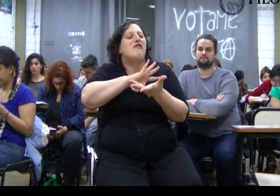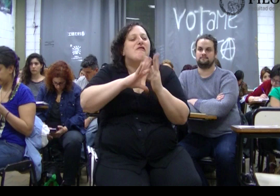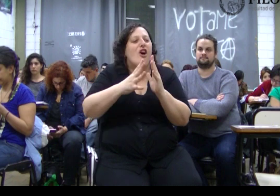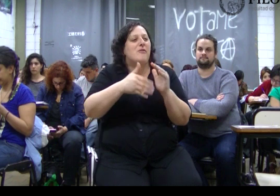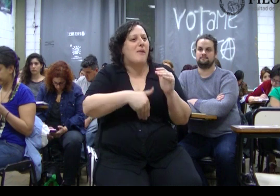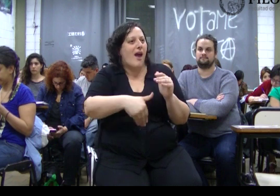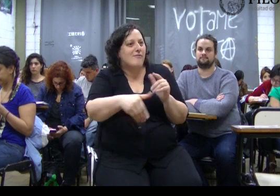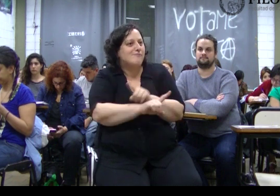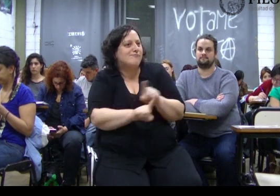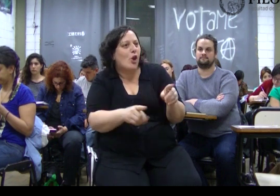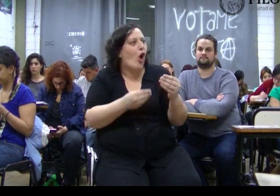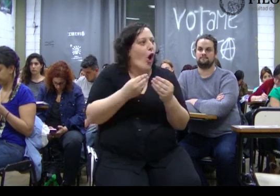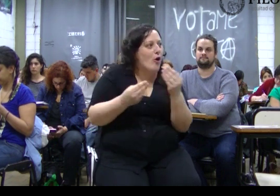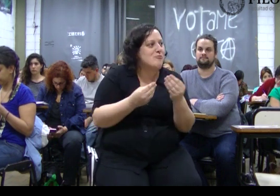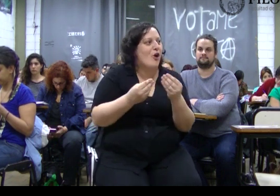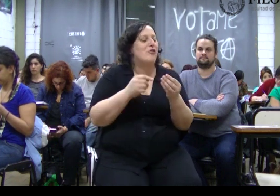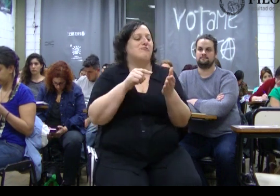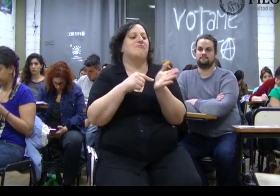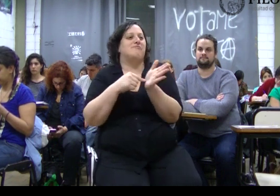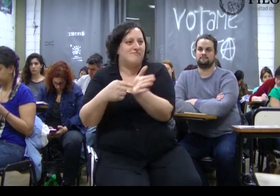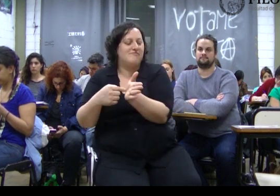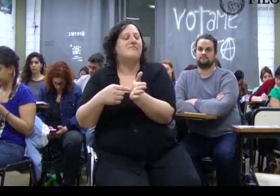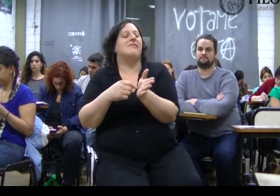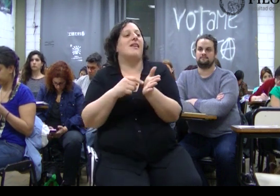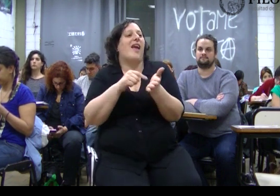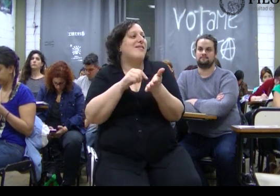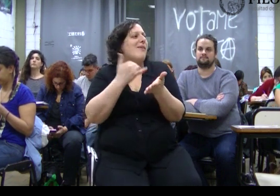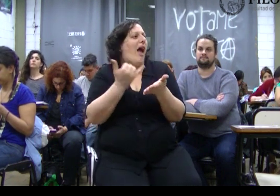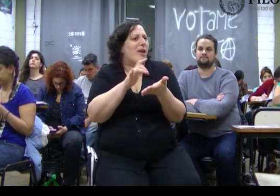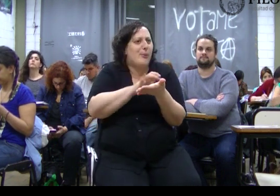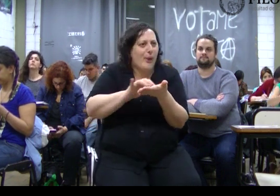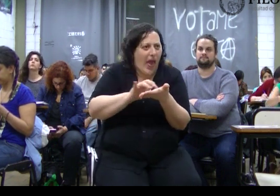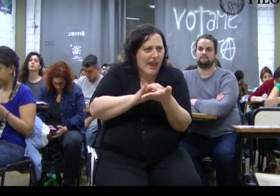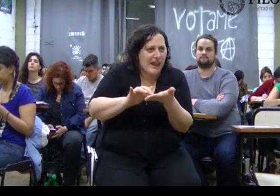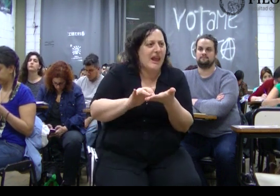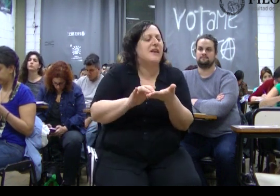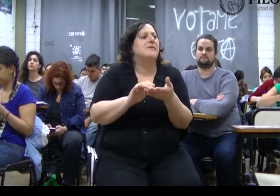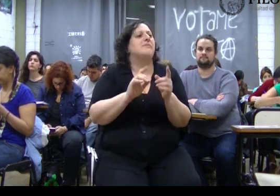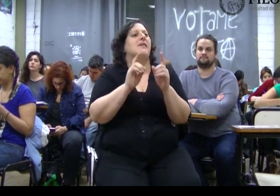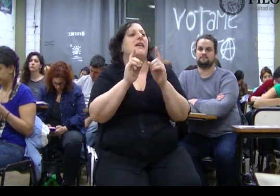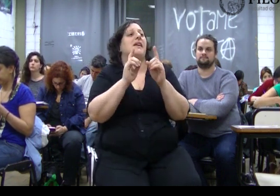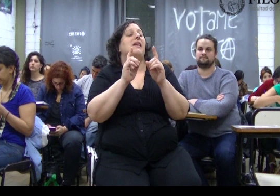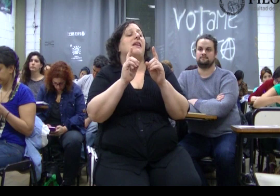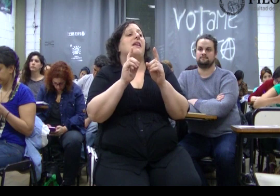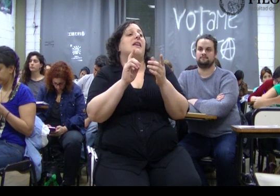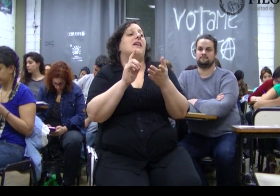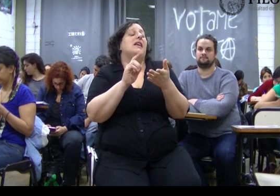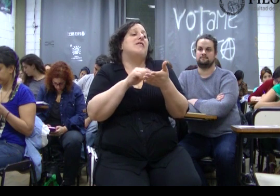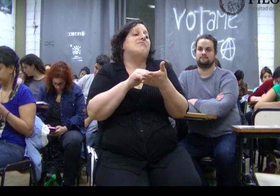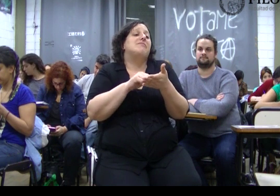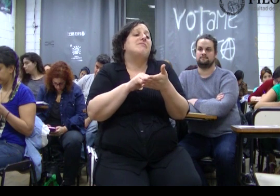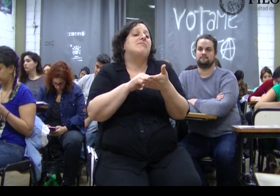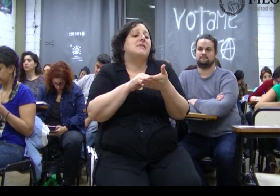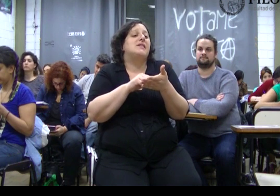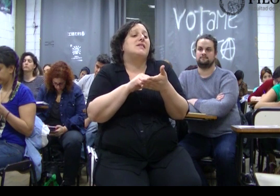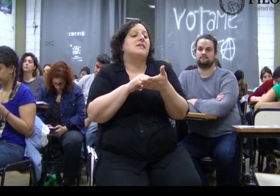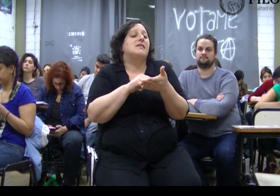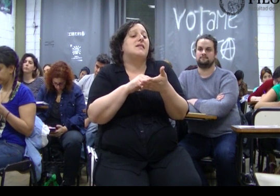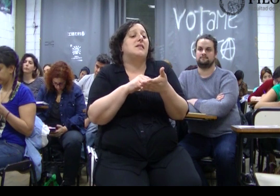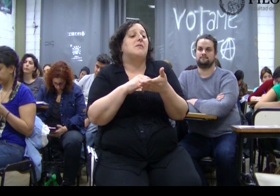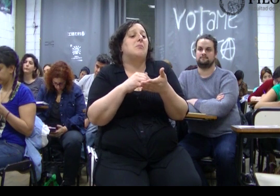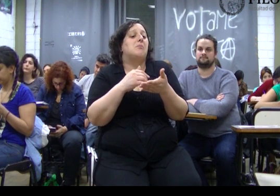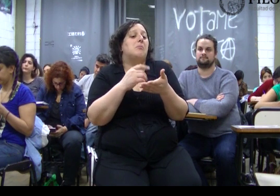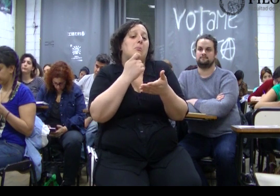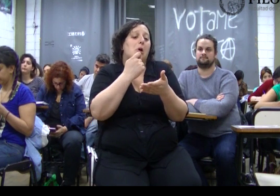alfabeto vidente, en braille, y en el alfabeto vidente está de modo tal de que pueda